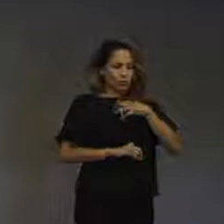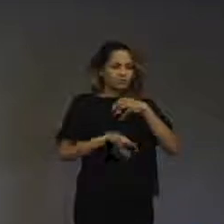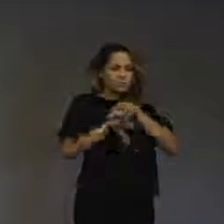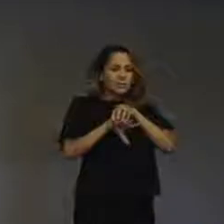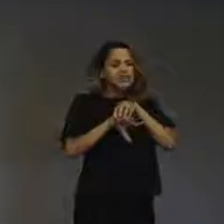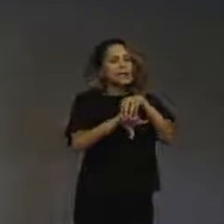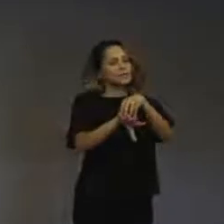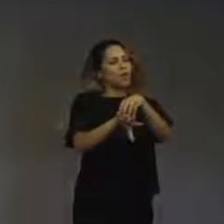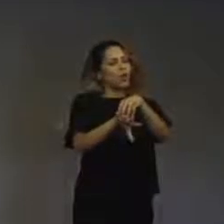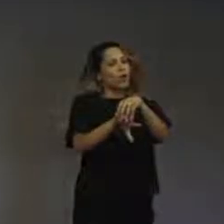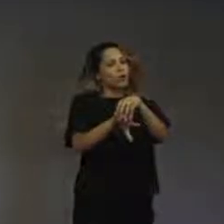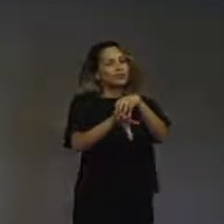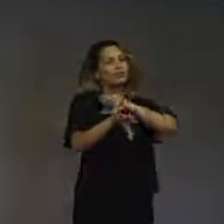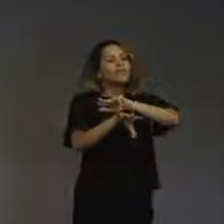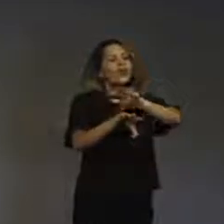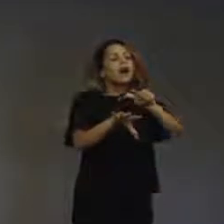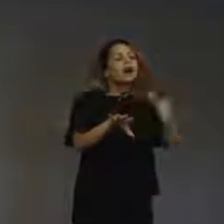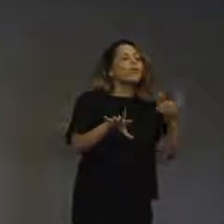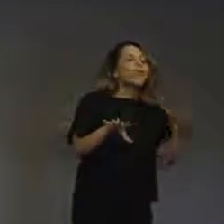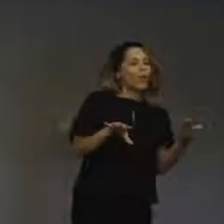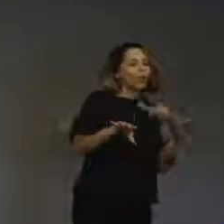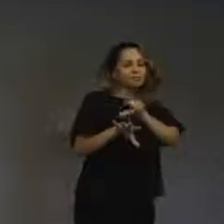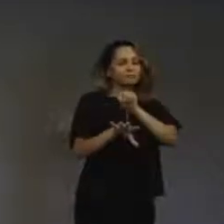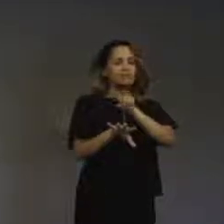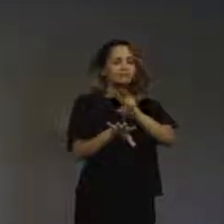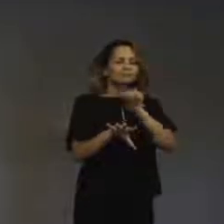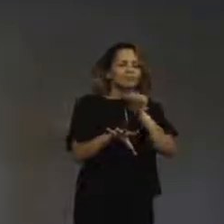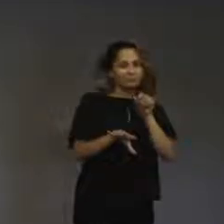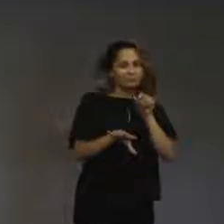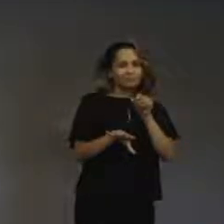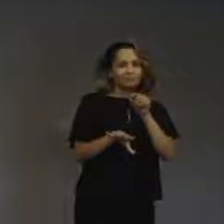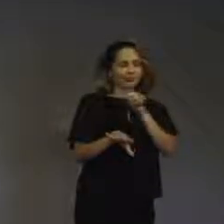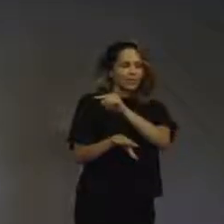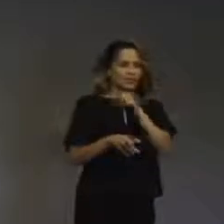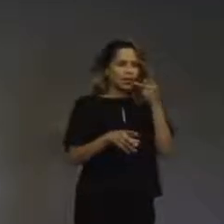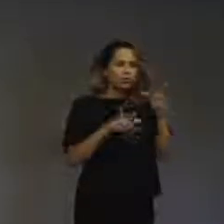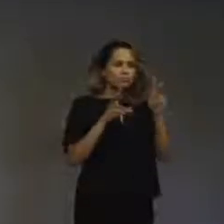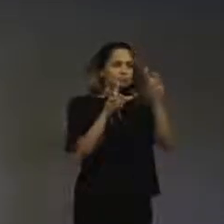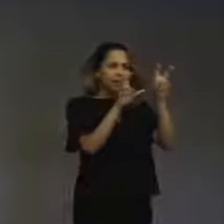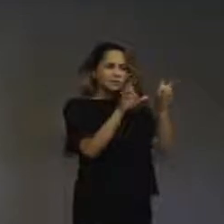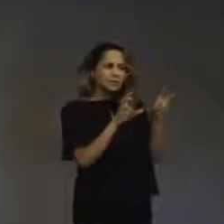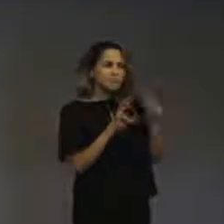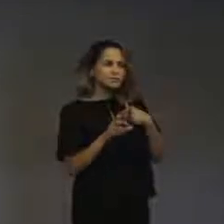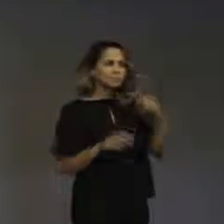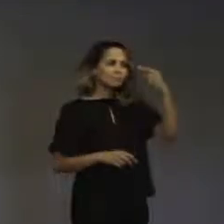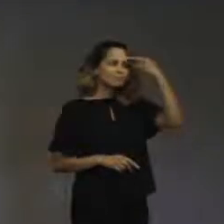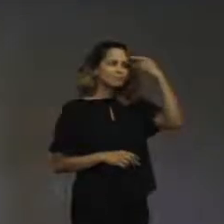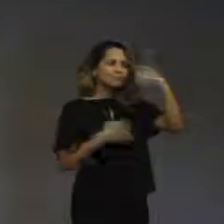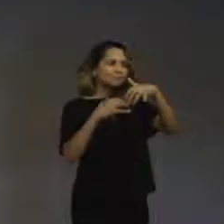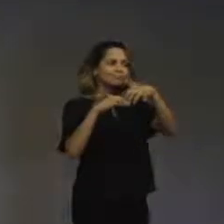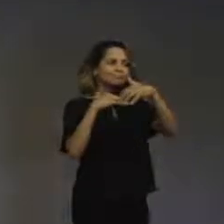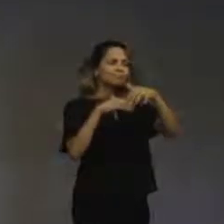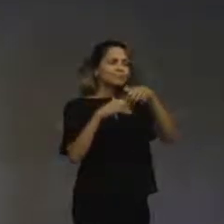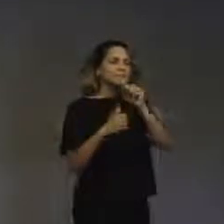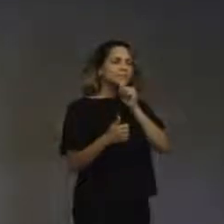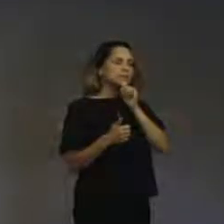você começou a falar, a pergunta, você falou várias questões, umas palavras que ficaram na minha cabeça. Atrofia,